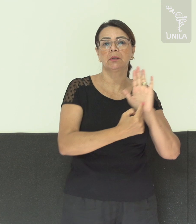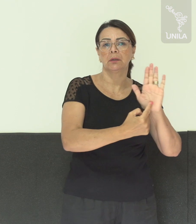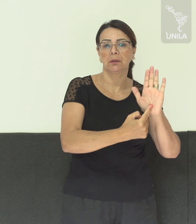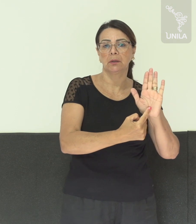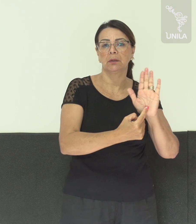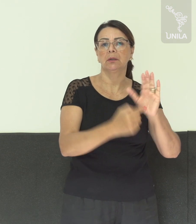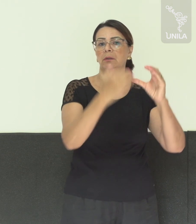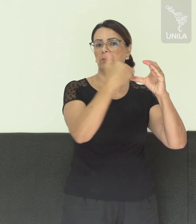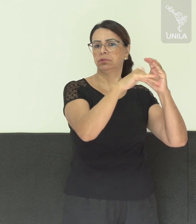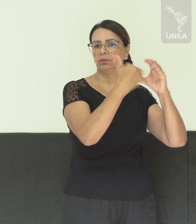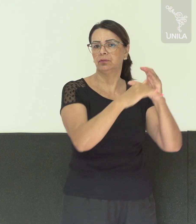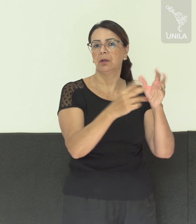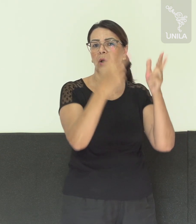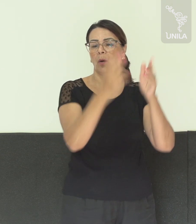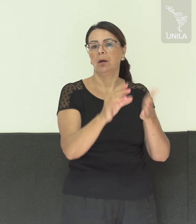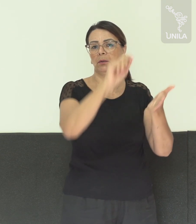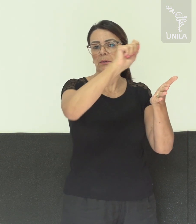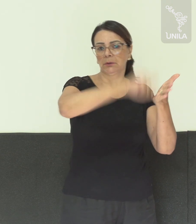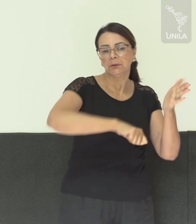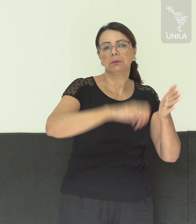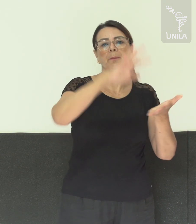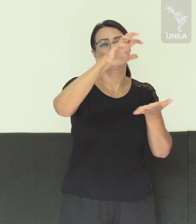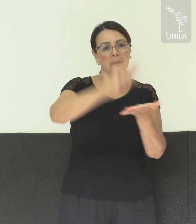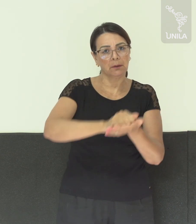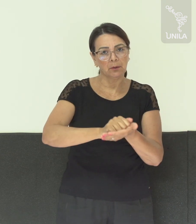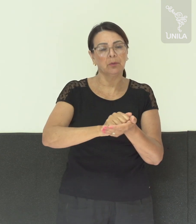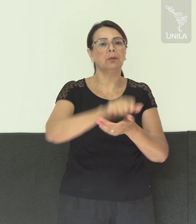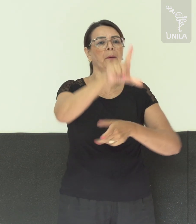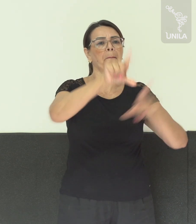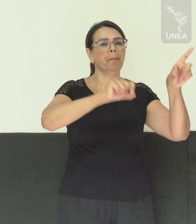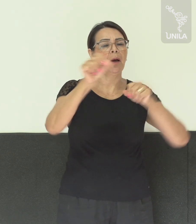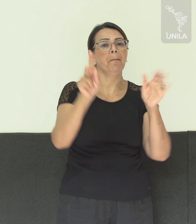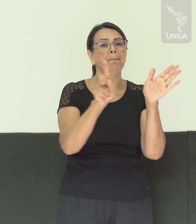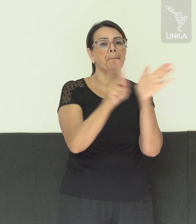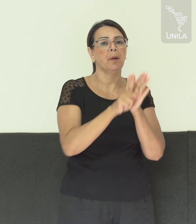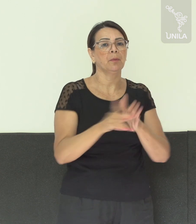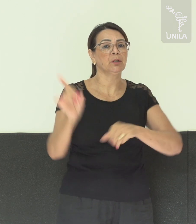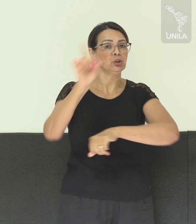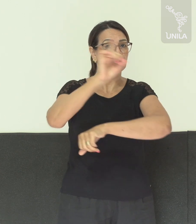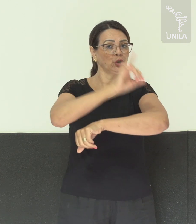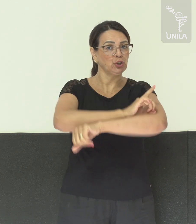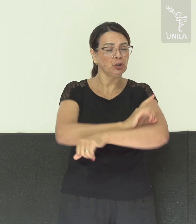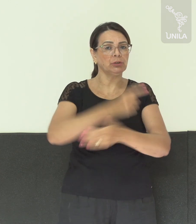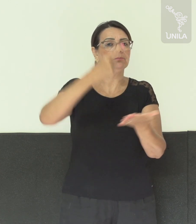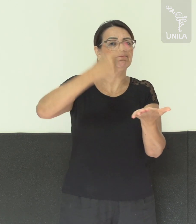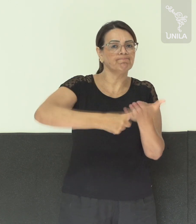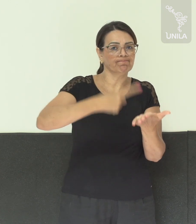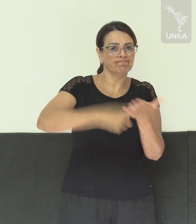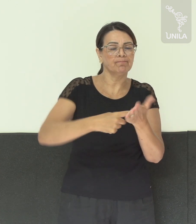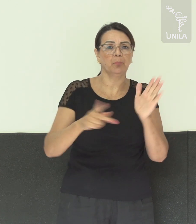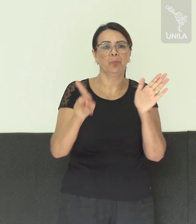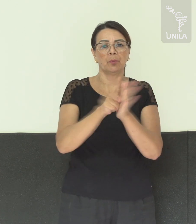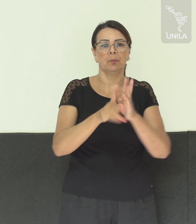enviadas referente à inscrição e à matrícula, em convocação própria e em data estipulada pela